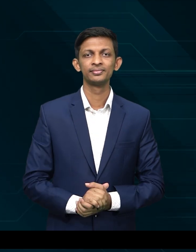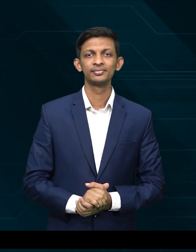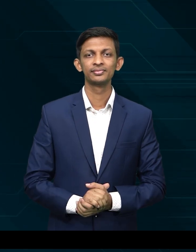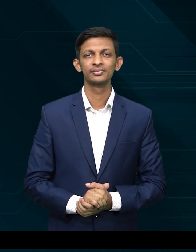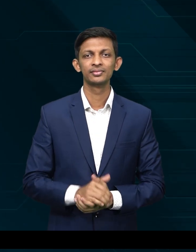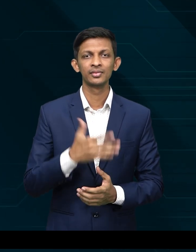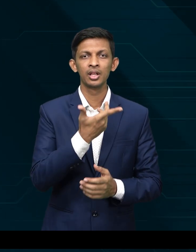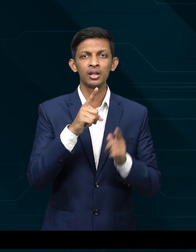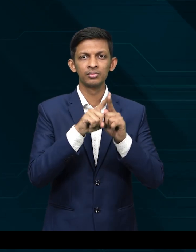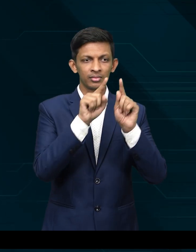हॅलोजन,